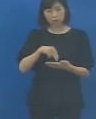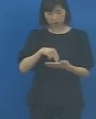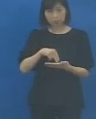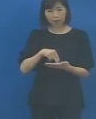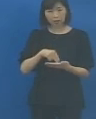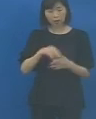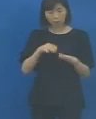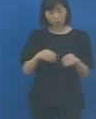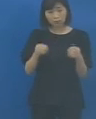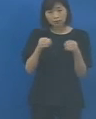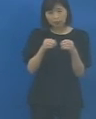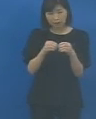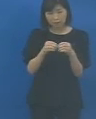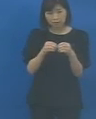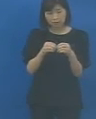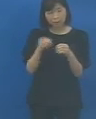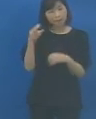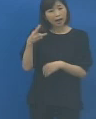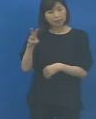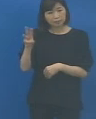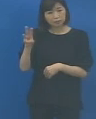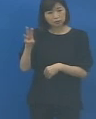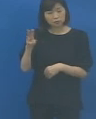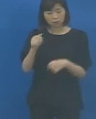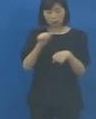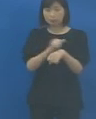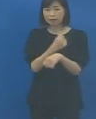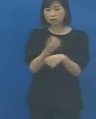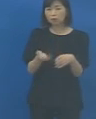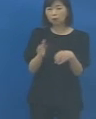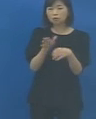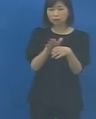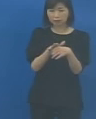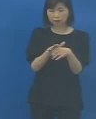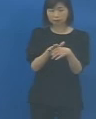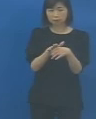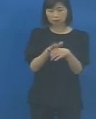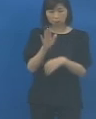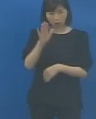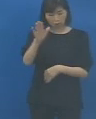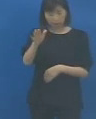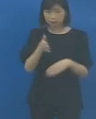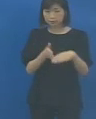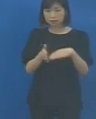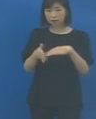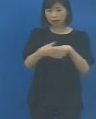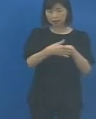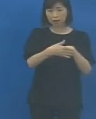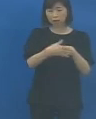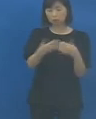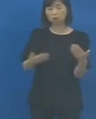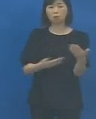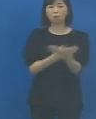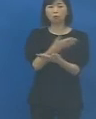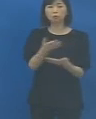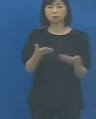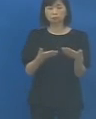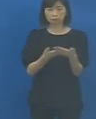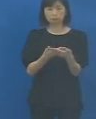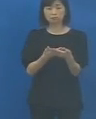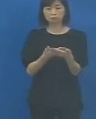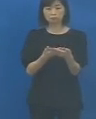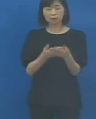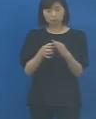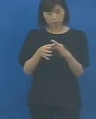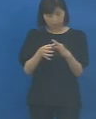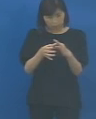に、またパラリンピックの選手も含めてですね、今後ジャマイカとの交流というものは